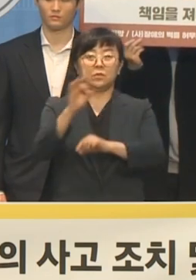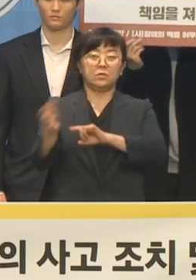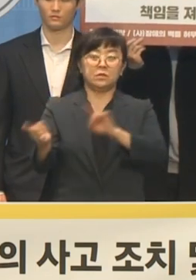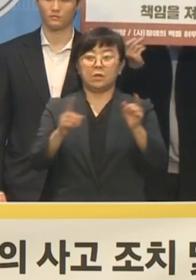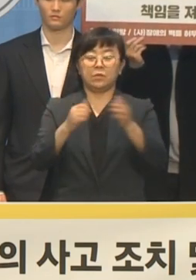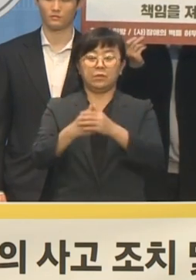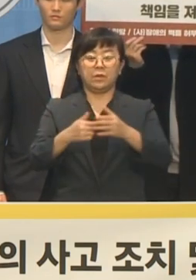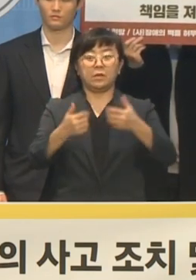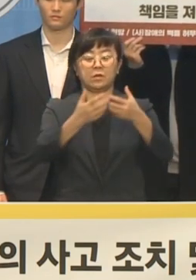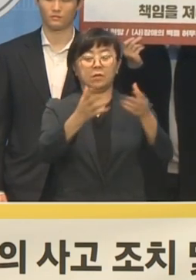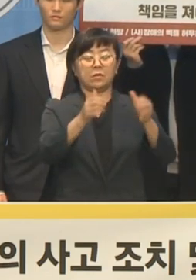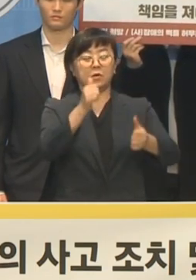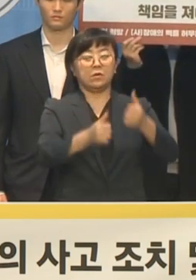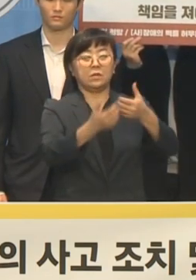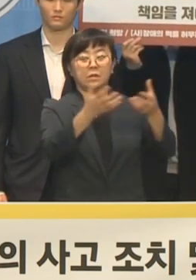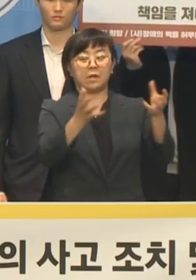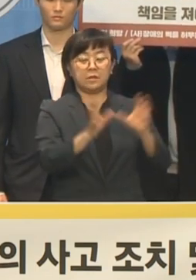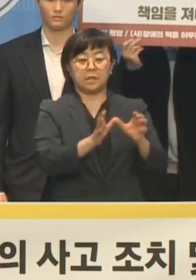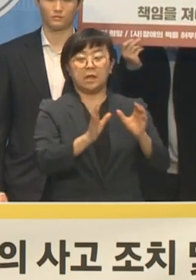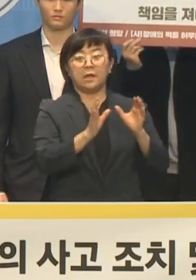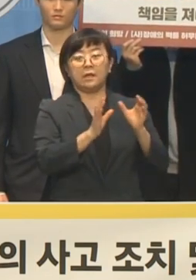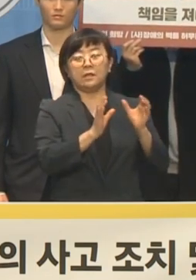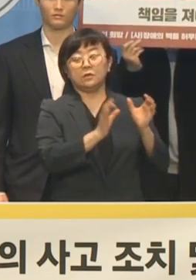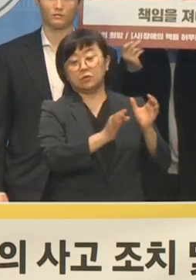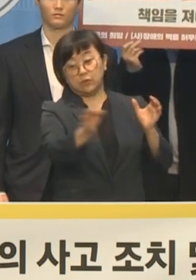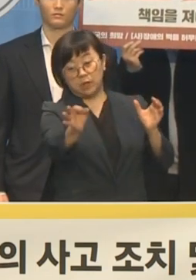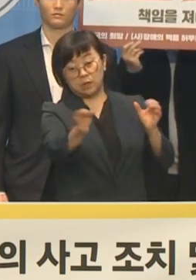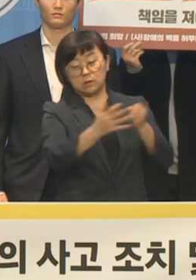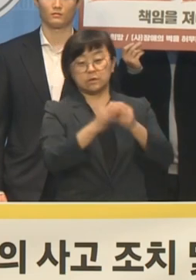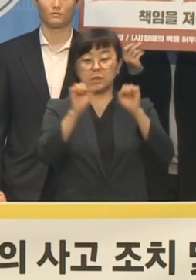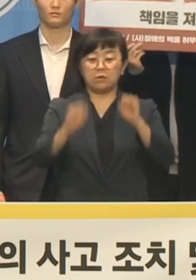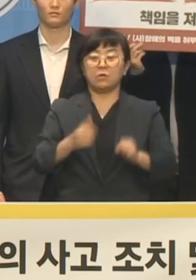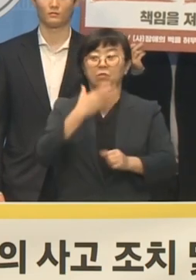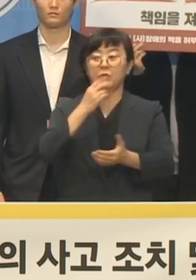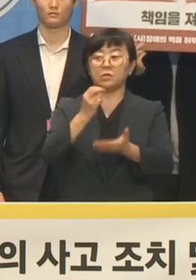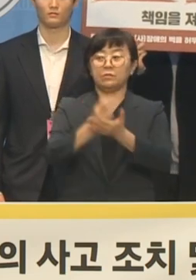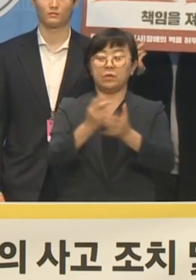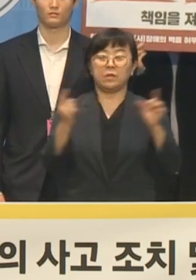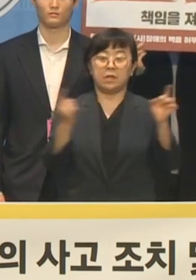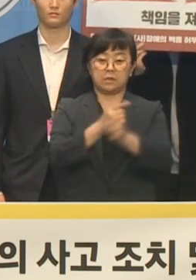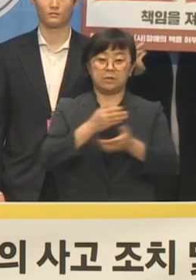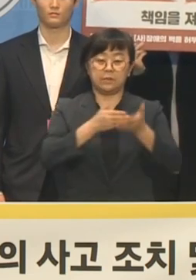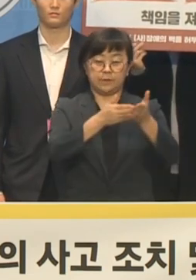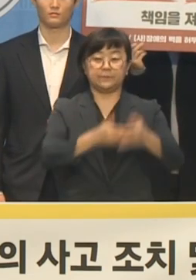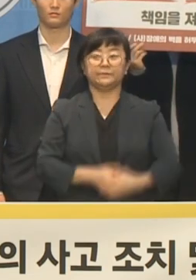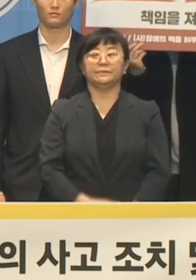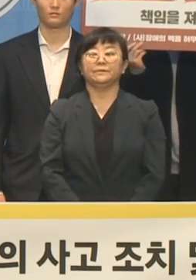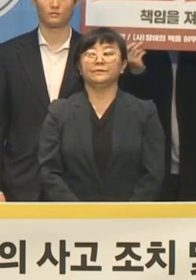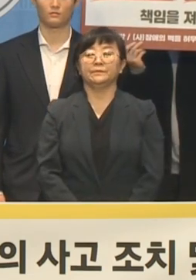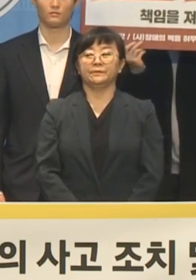소속 경기단체가 전액 지급하도록 하는 체육인 복지법 개정안을 발의하겠습니다.